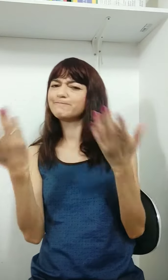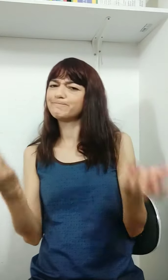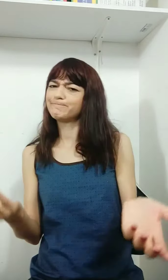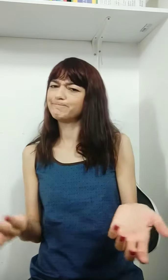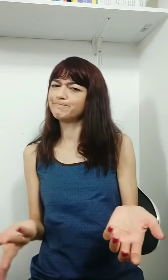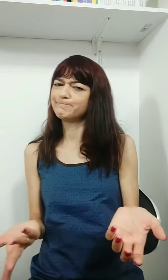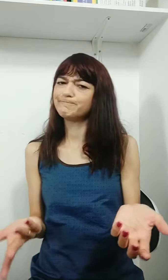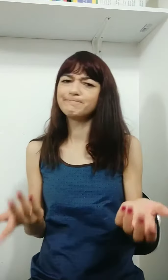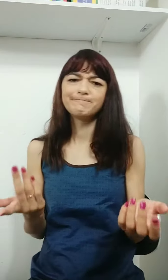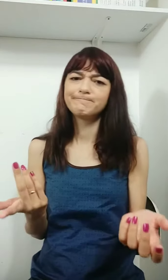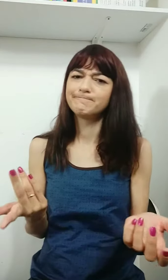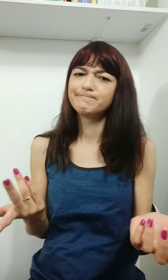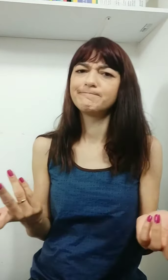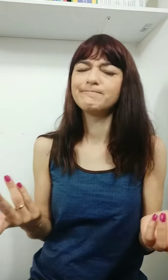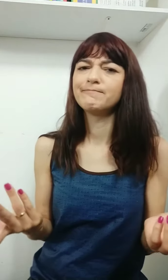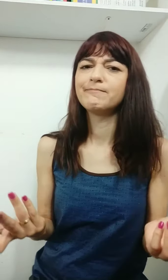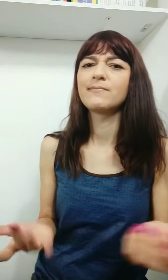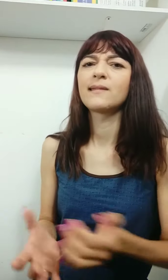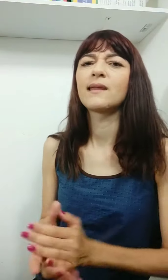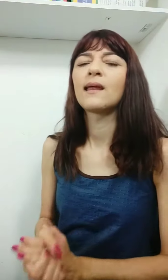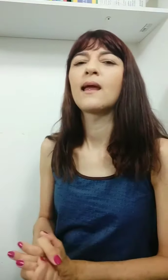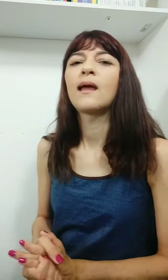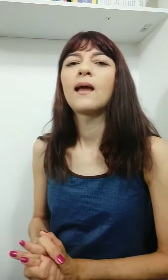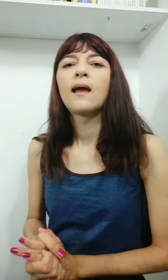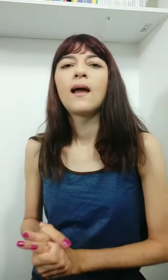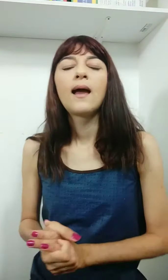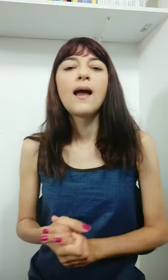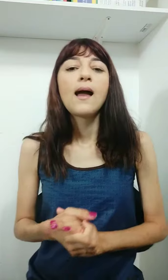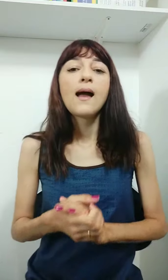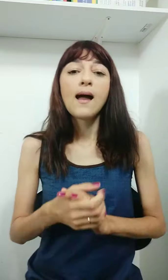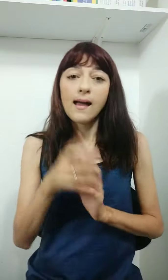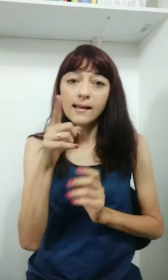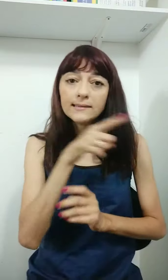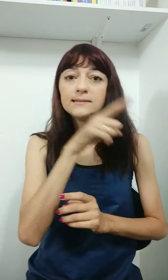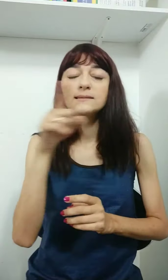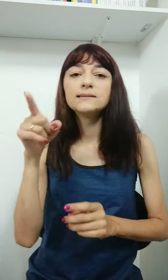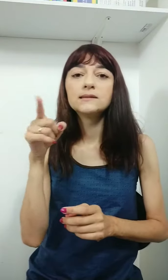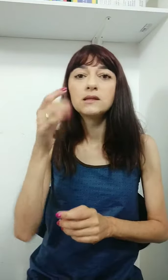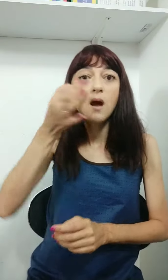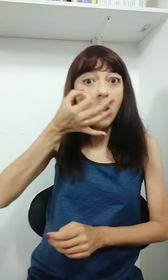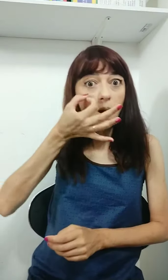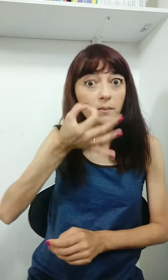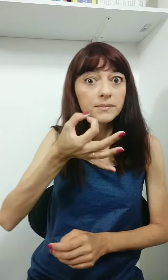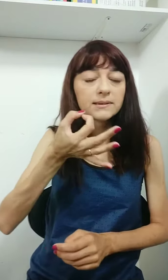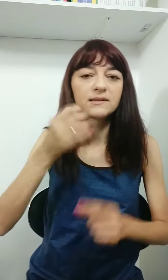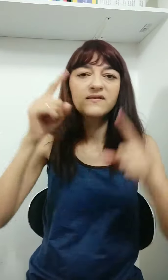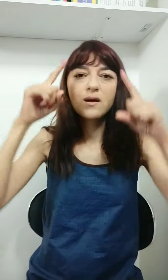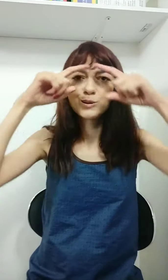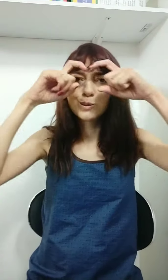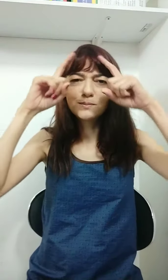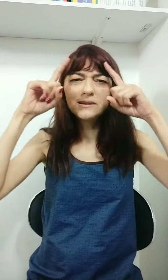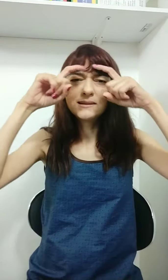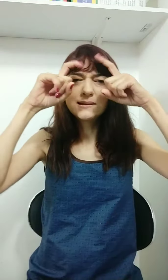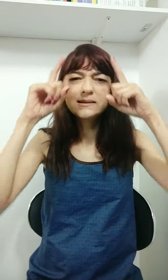ali desconfiada de alguma coisa. Percebe esses detalhes? Então, prestem muita atenção,